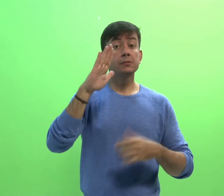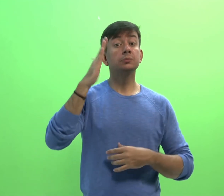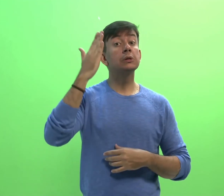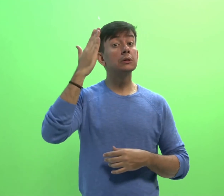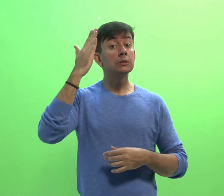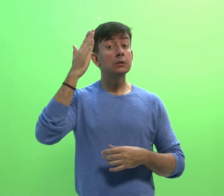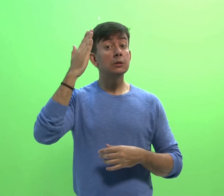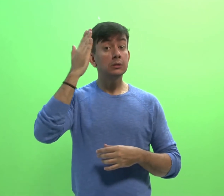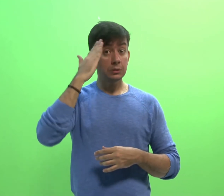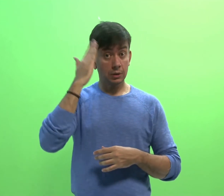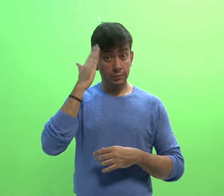Saber,